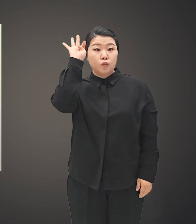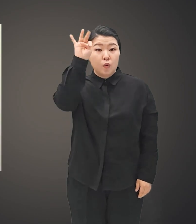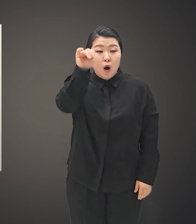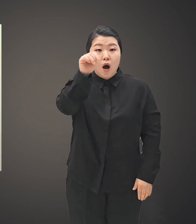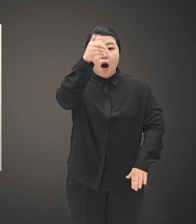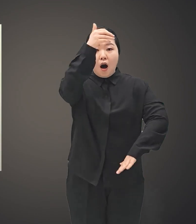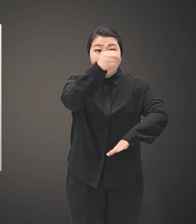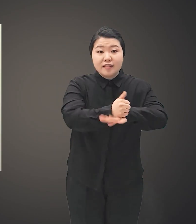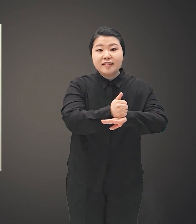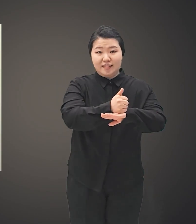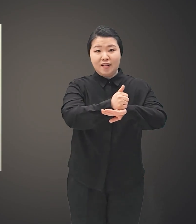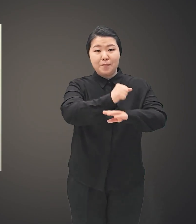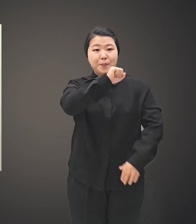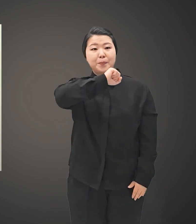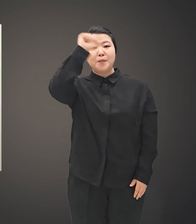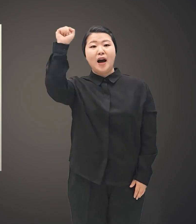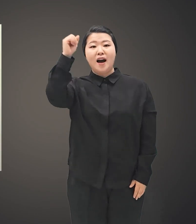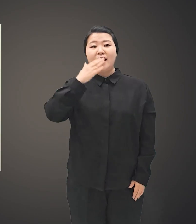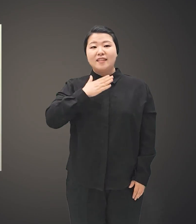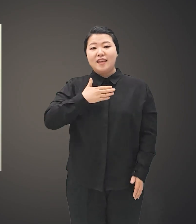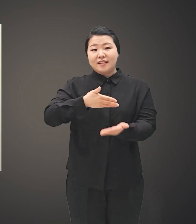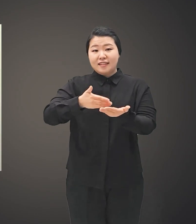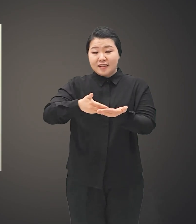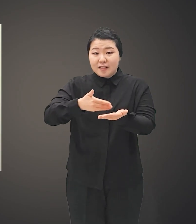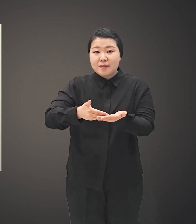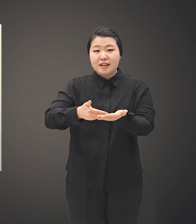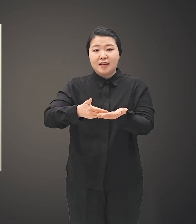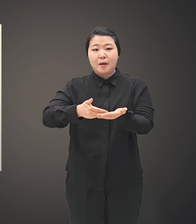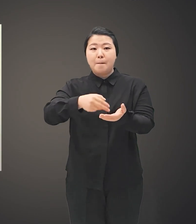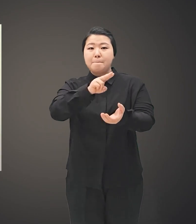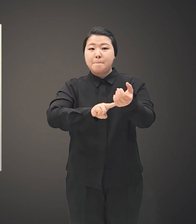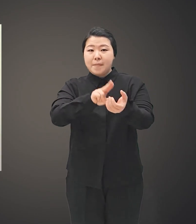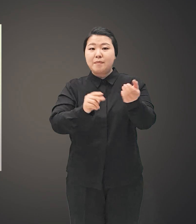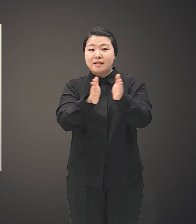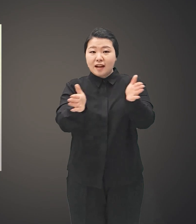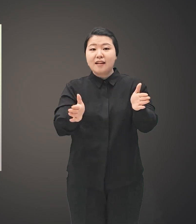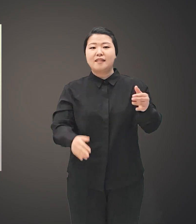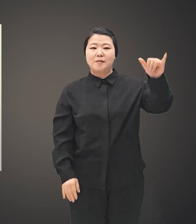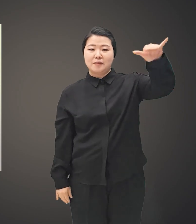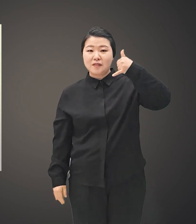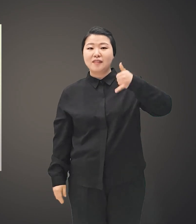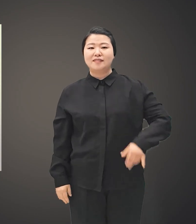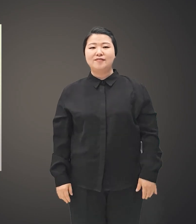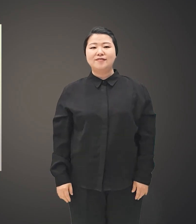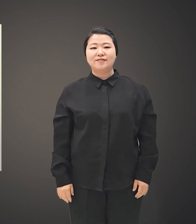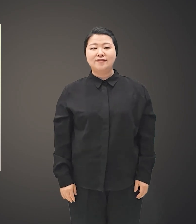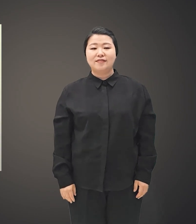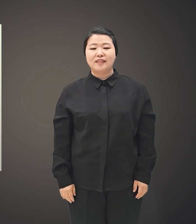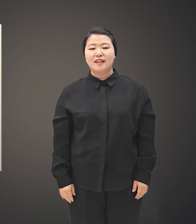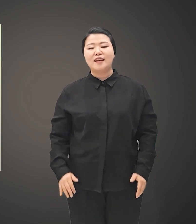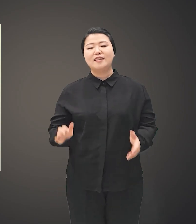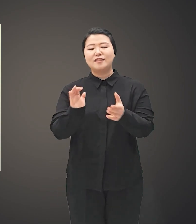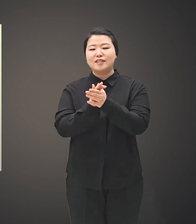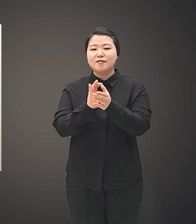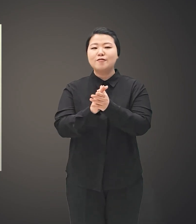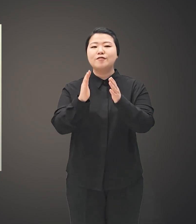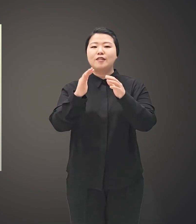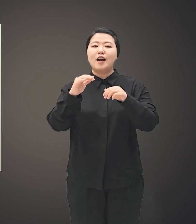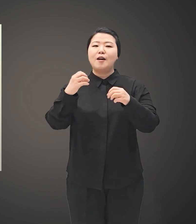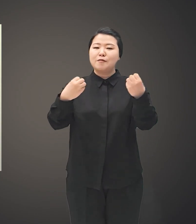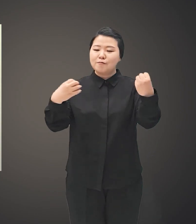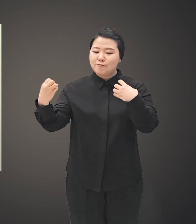드디어 이모티콘 심사가 승인돼요. 제 이모티콘이 상품화된다는 연락을 받았어요. 주변의